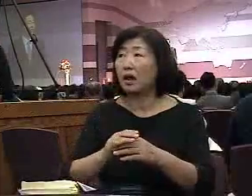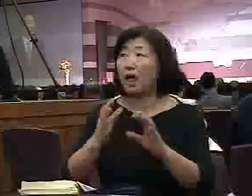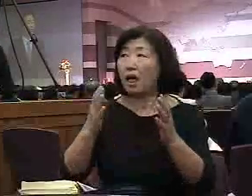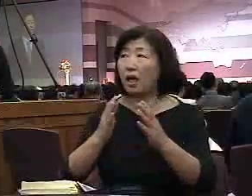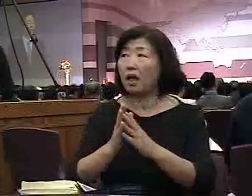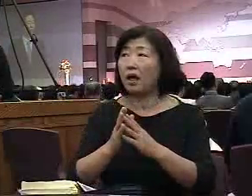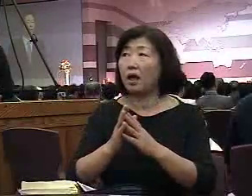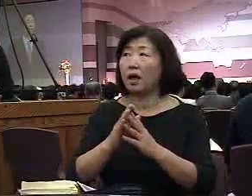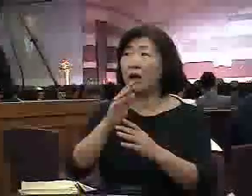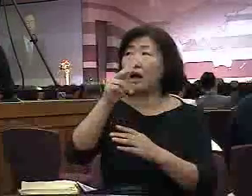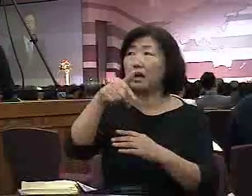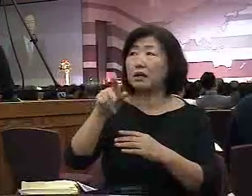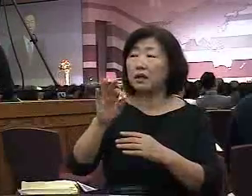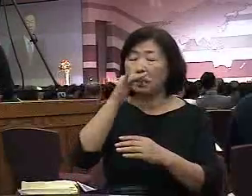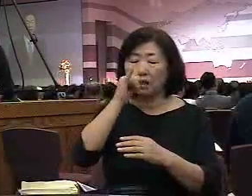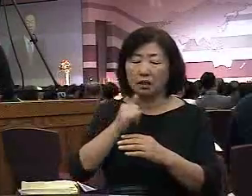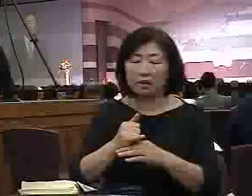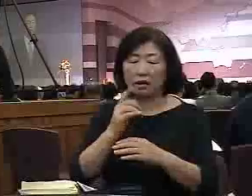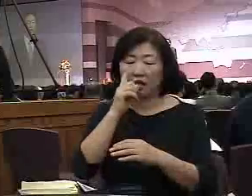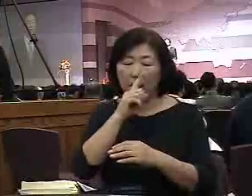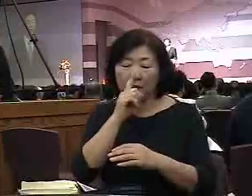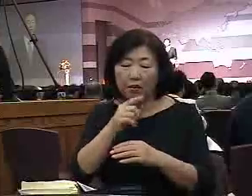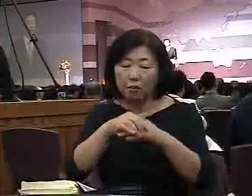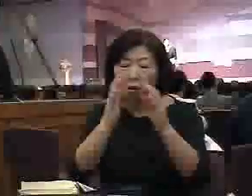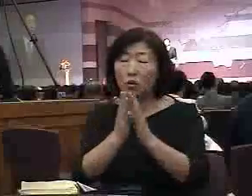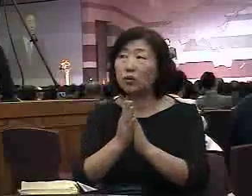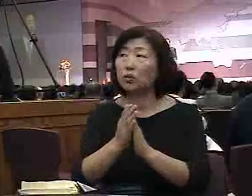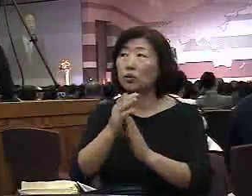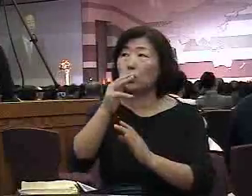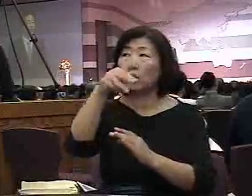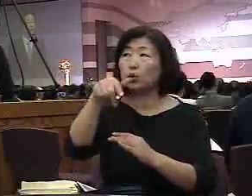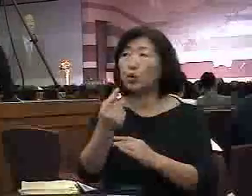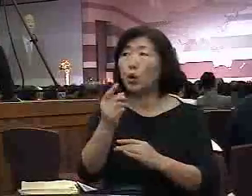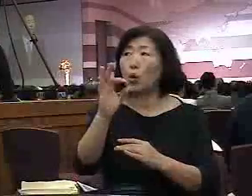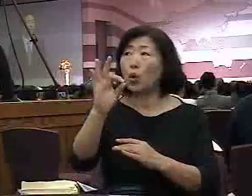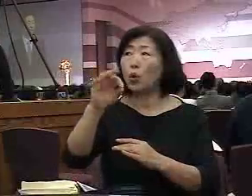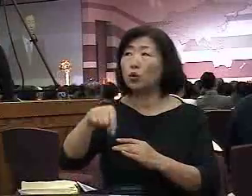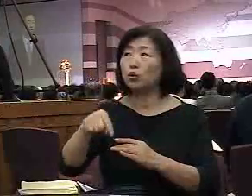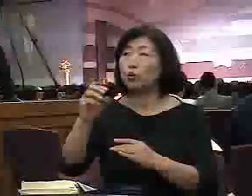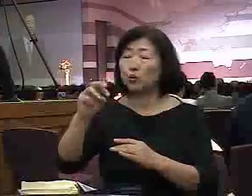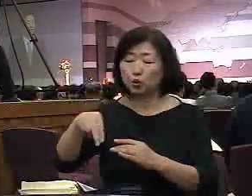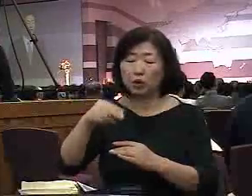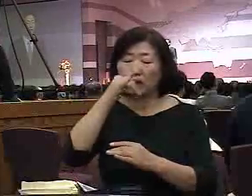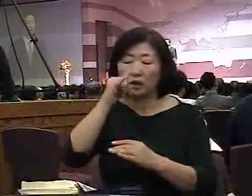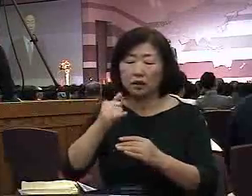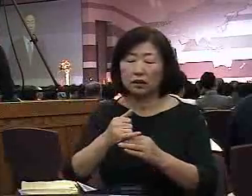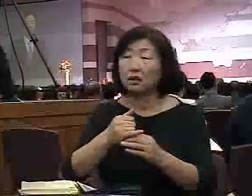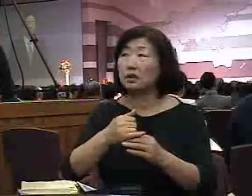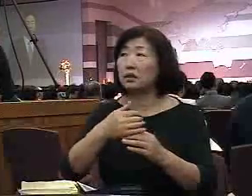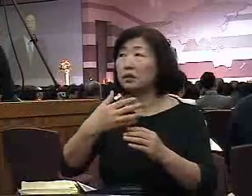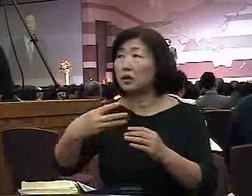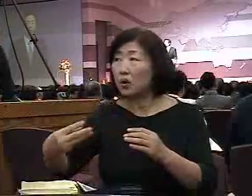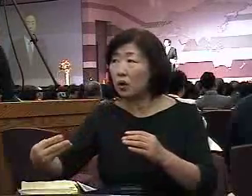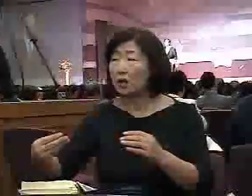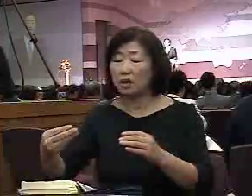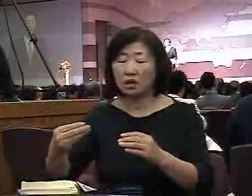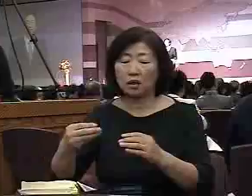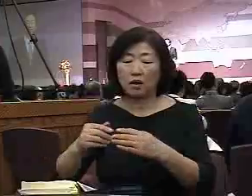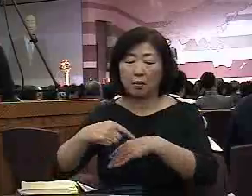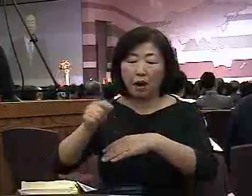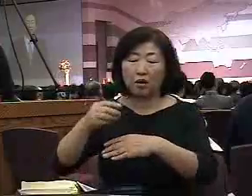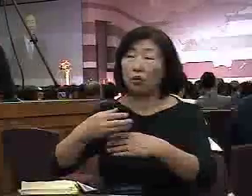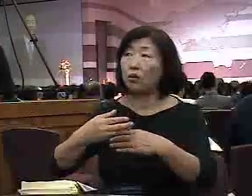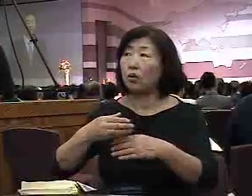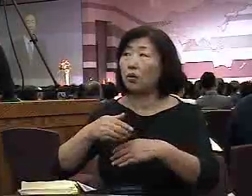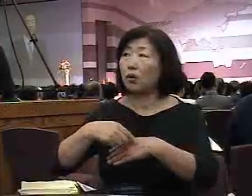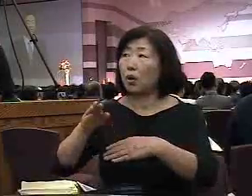장에 있는 유해한 독소들을 그 초유에 있는 어떤 성분이 설사를 나게 해서 그것을 배 밖으로